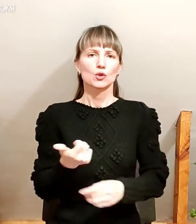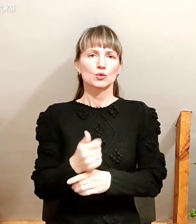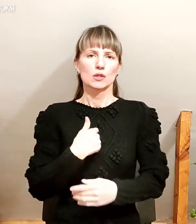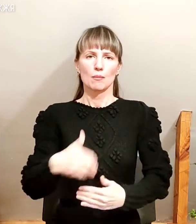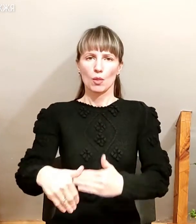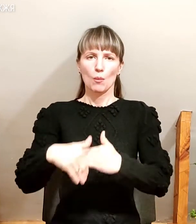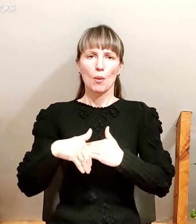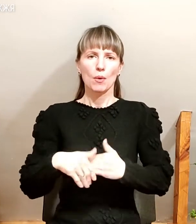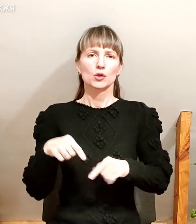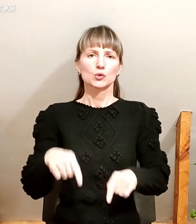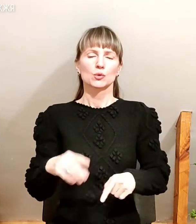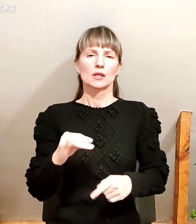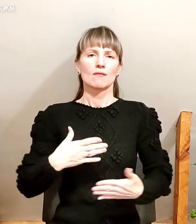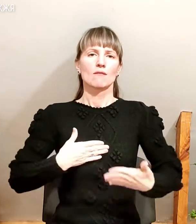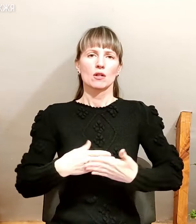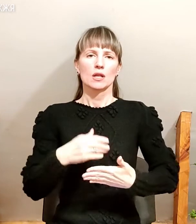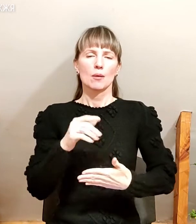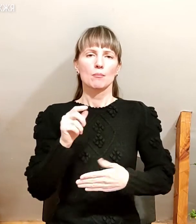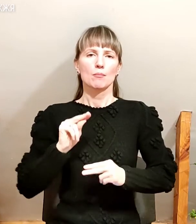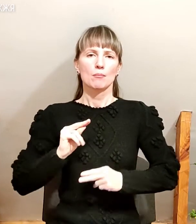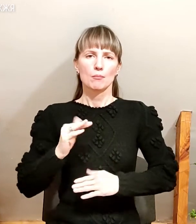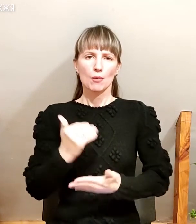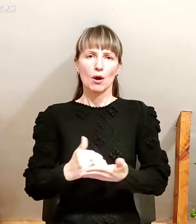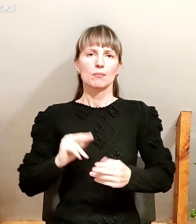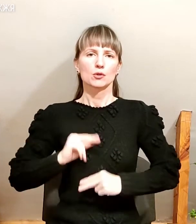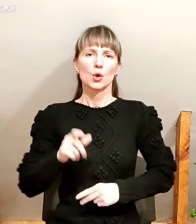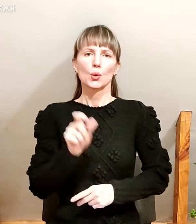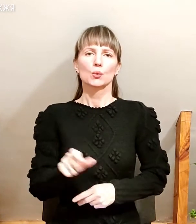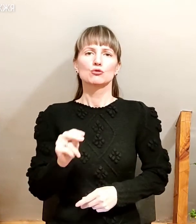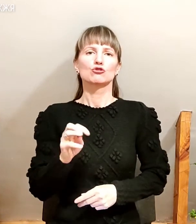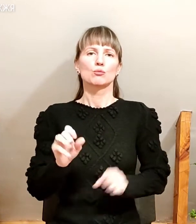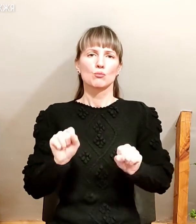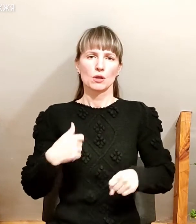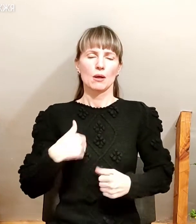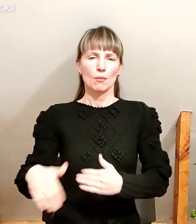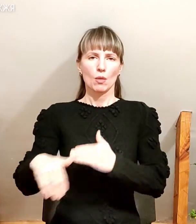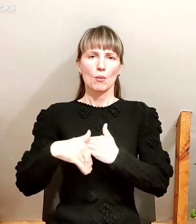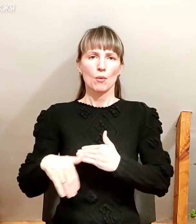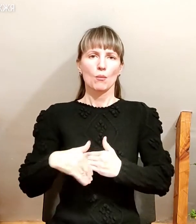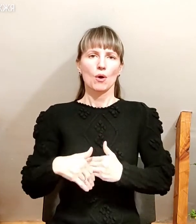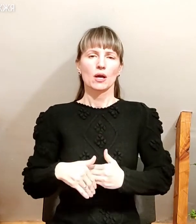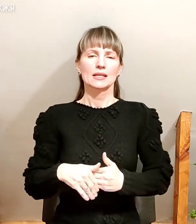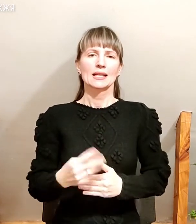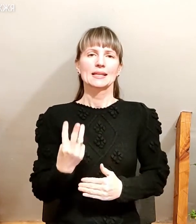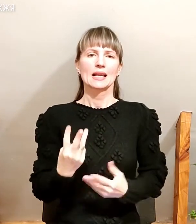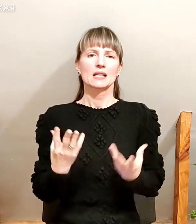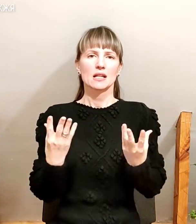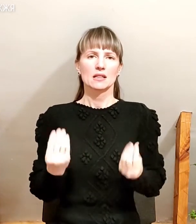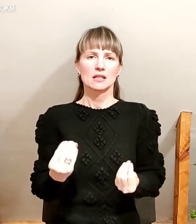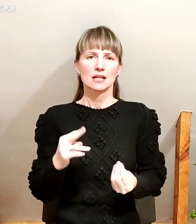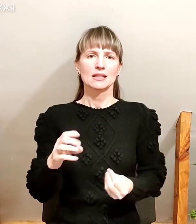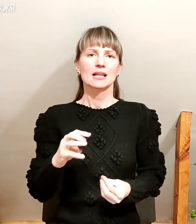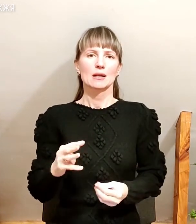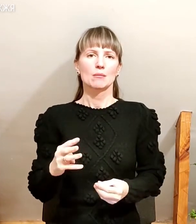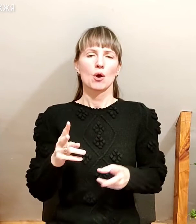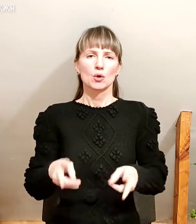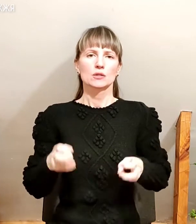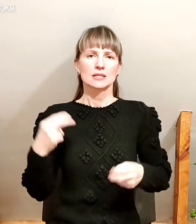допомагають. Тут і волонтерська програма працює. Люди чим можуть, тим нам допомагають. Третій день у Dream Hostel Запоріжжя перебуває